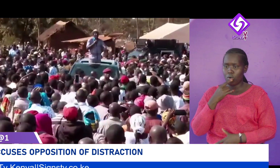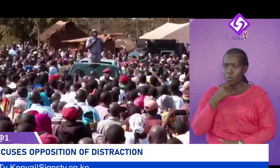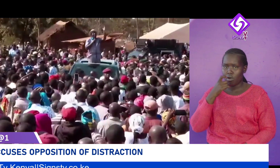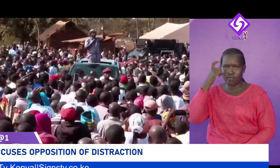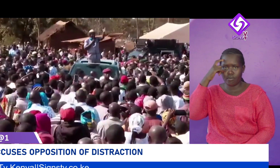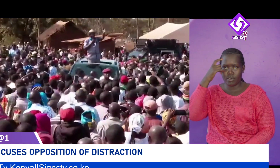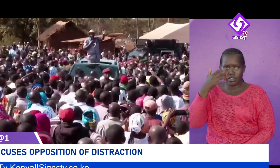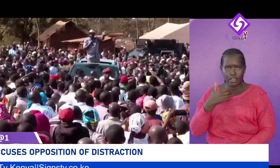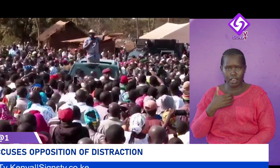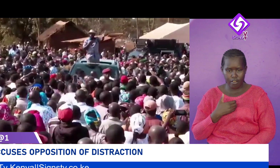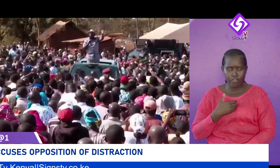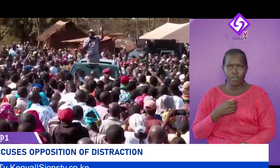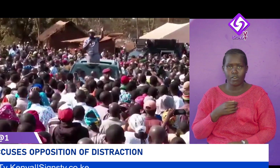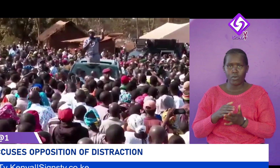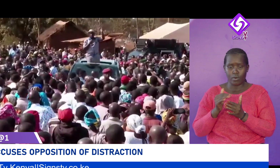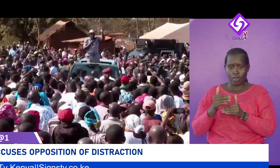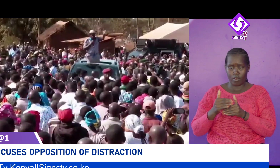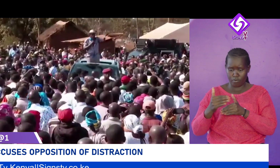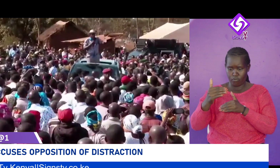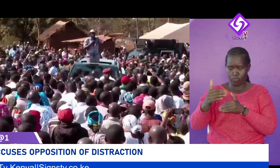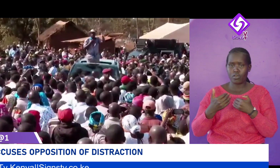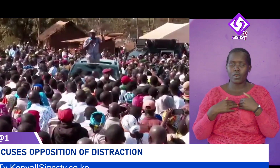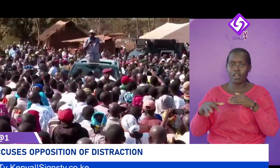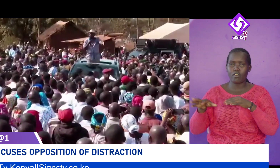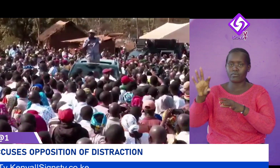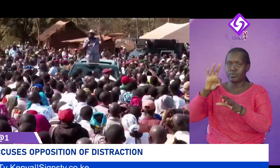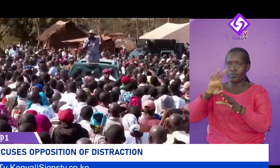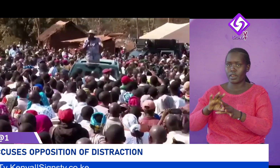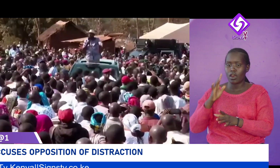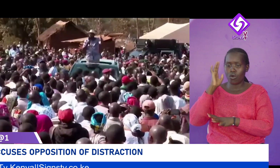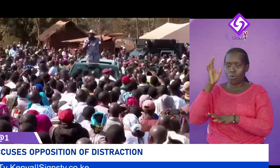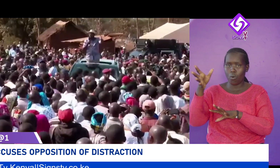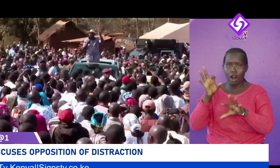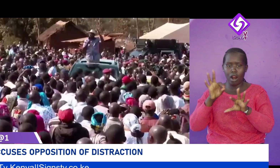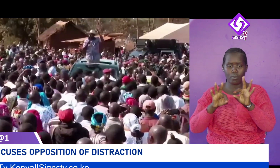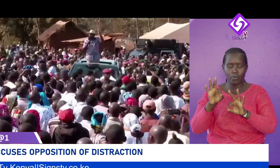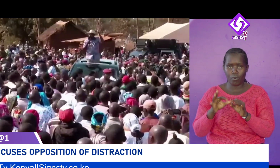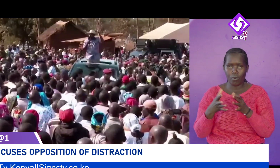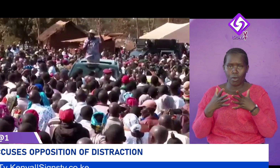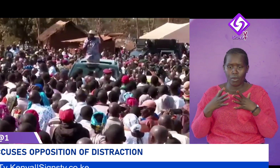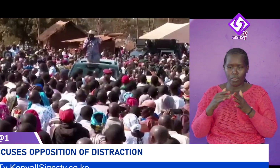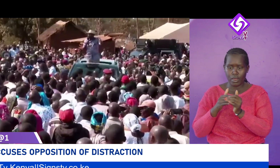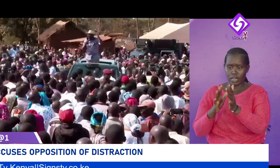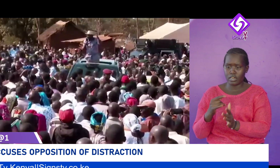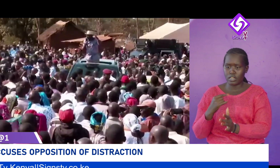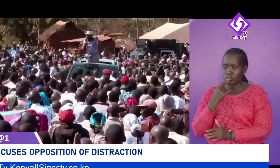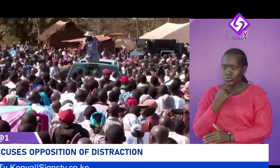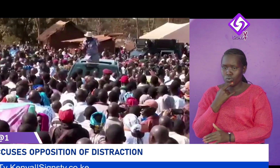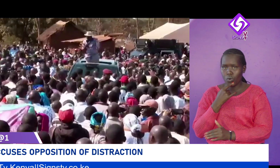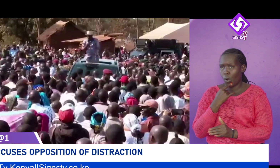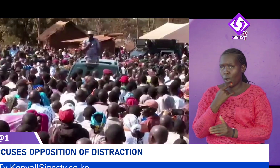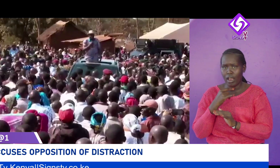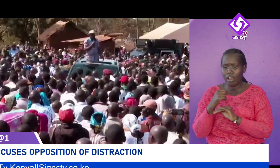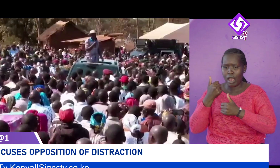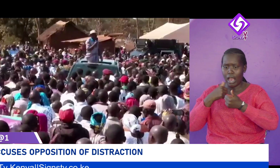Pale mbele kutakuwa na uchaguzi na watachagua viongozi wenye matendo yao inaonekana. Wale